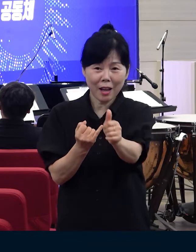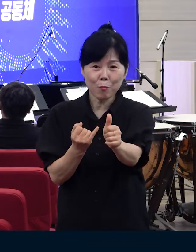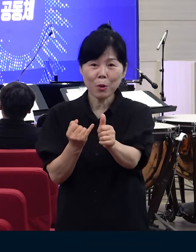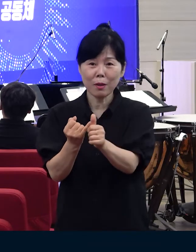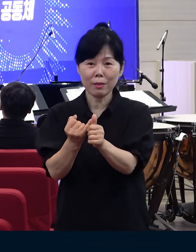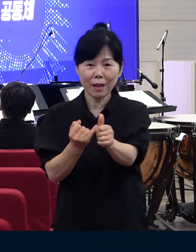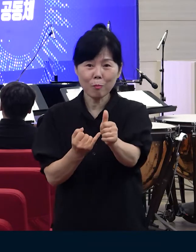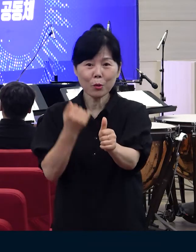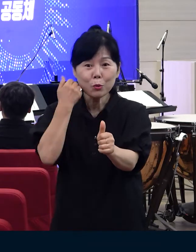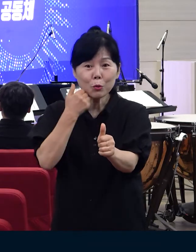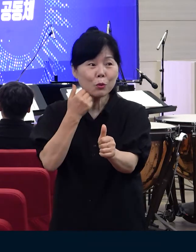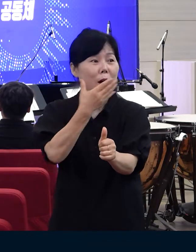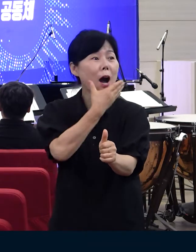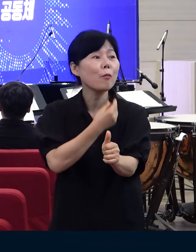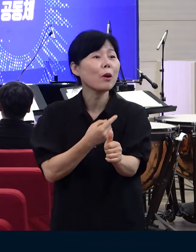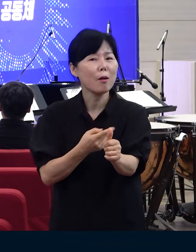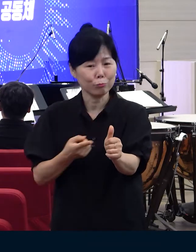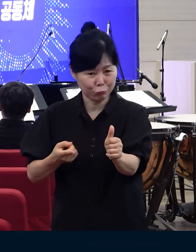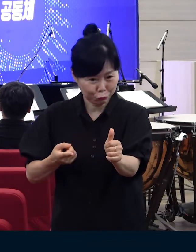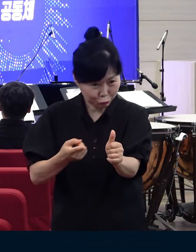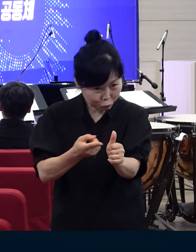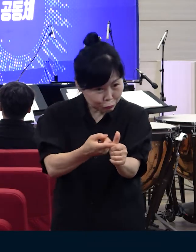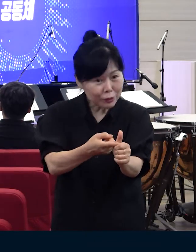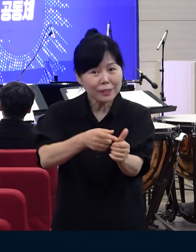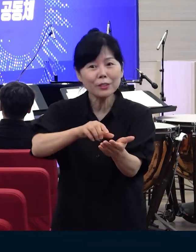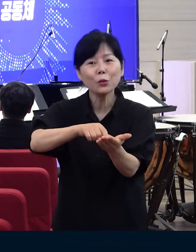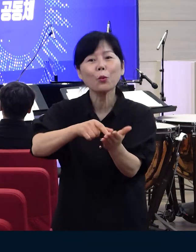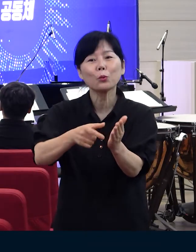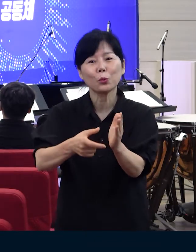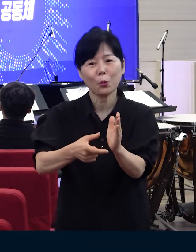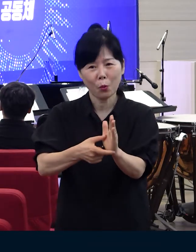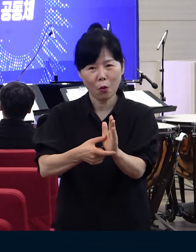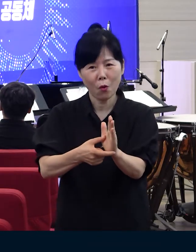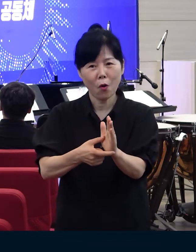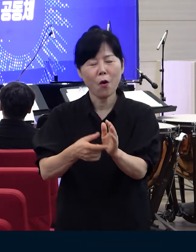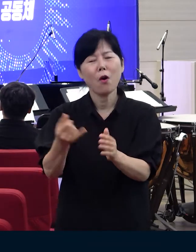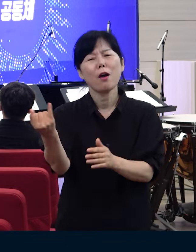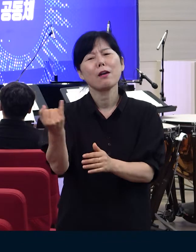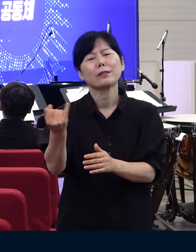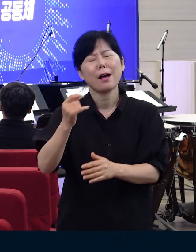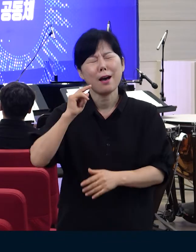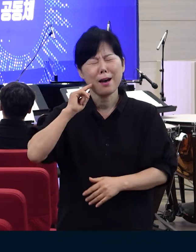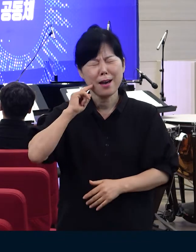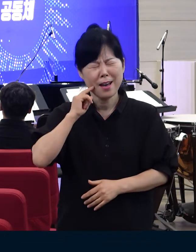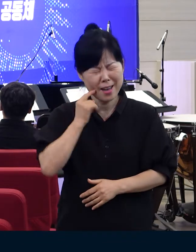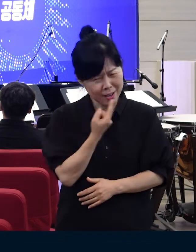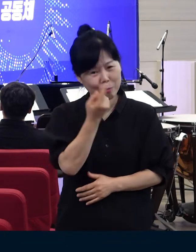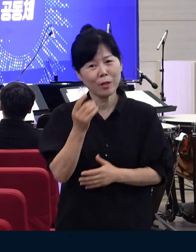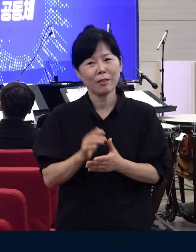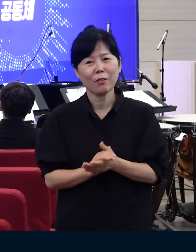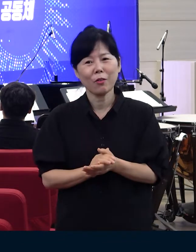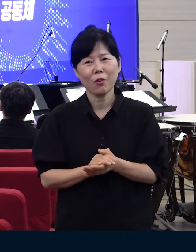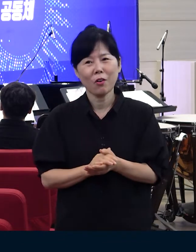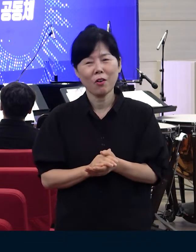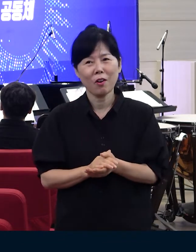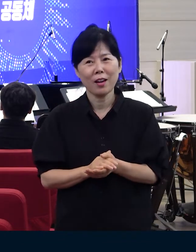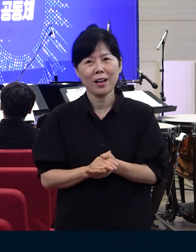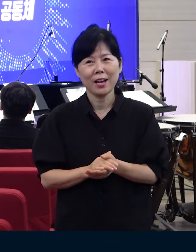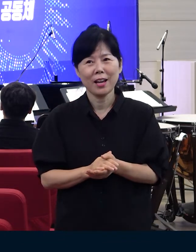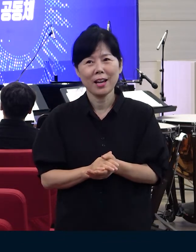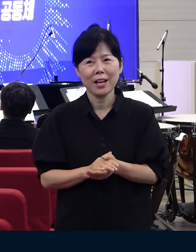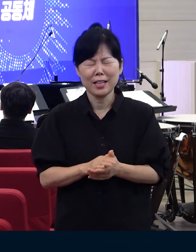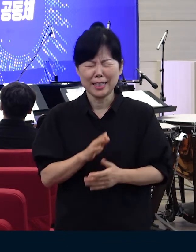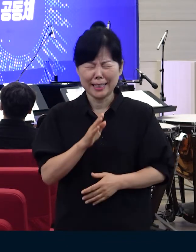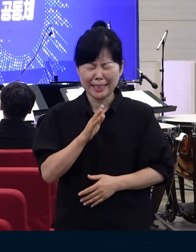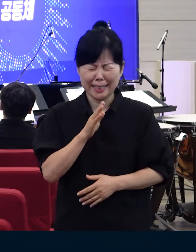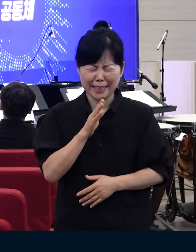그녀의 남편인 아브라함을 죽일 정도로 그렇게 아름답다고 하는 거예요. 요즘 유행하는 말대로 하면